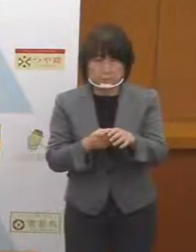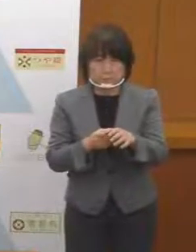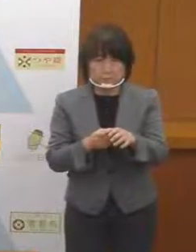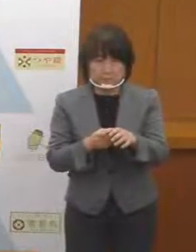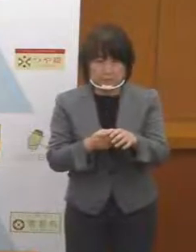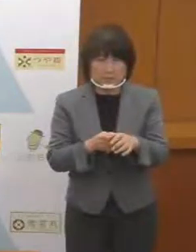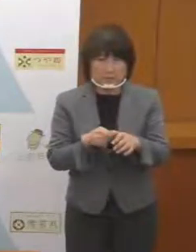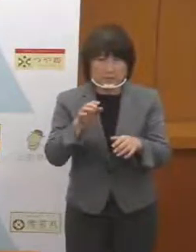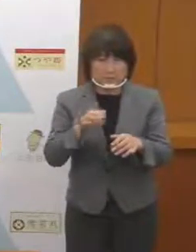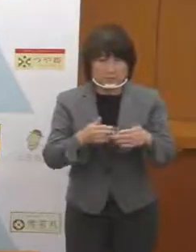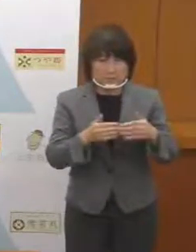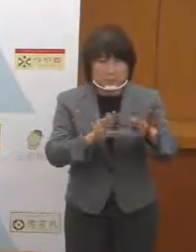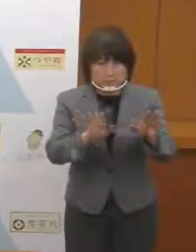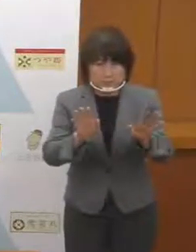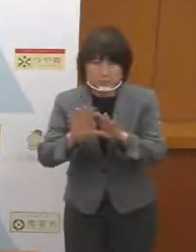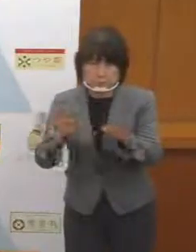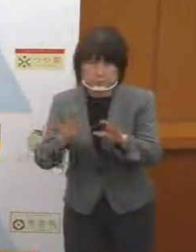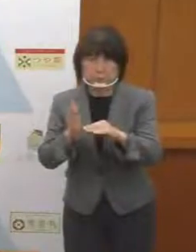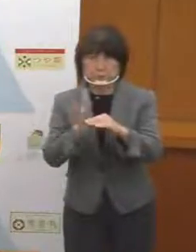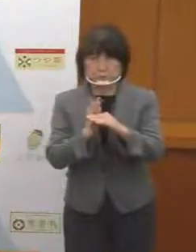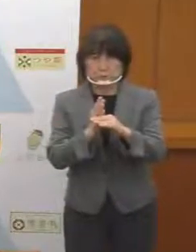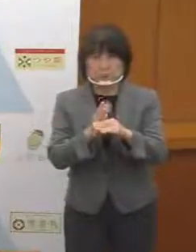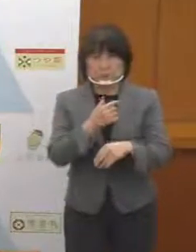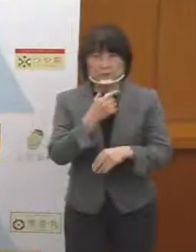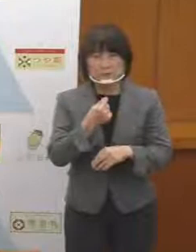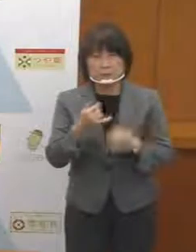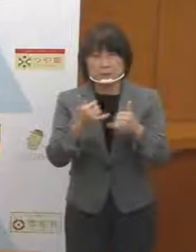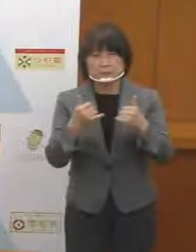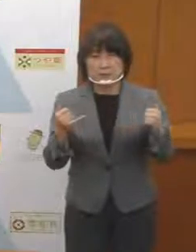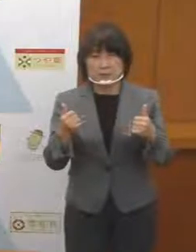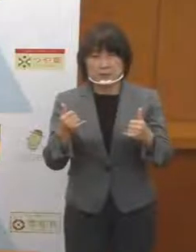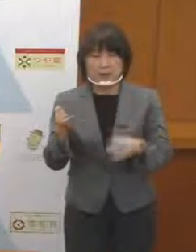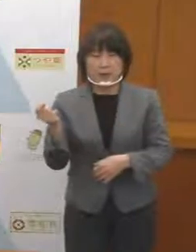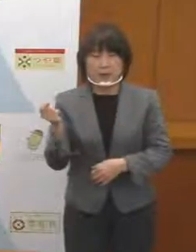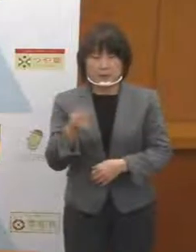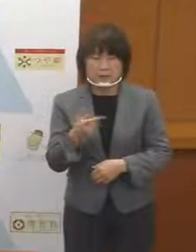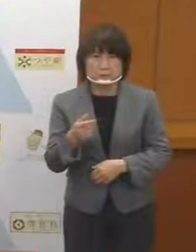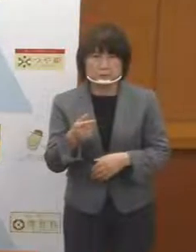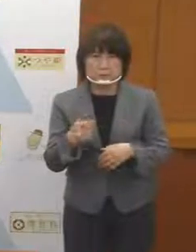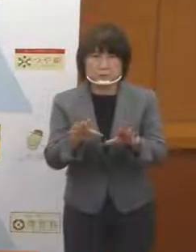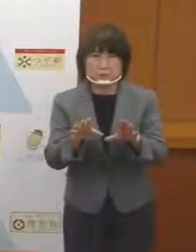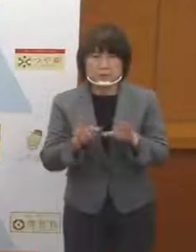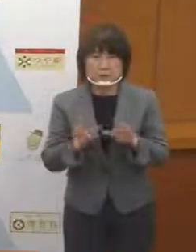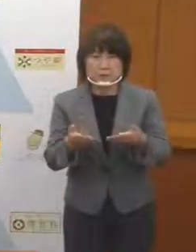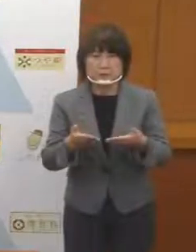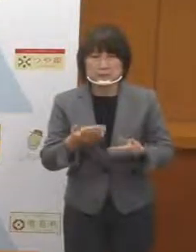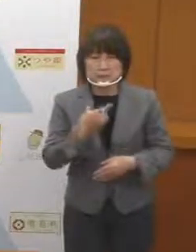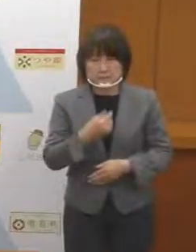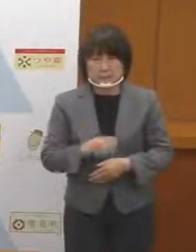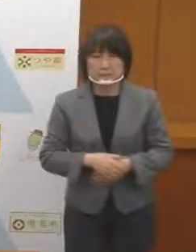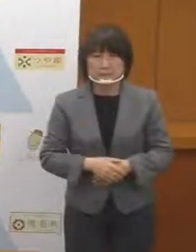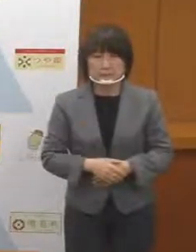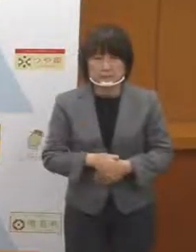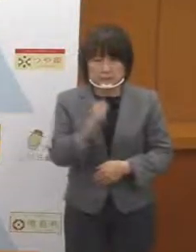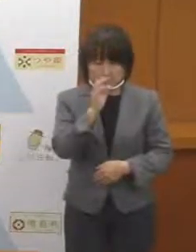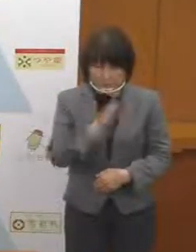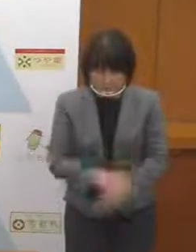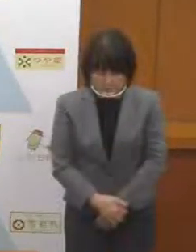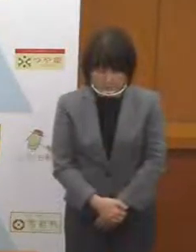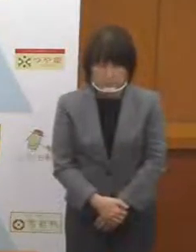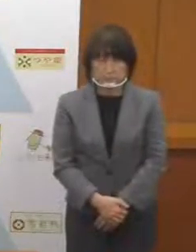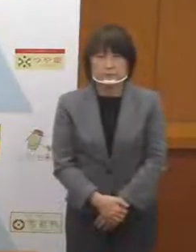始まっておりますいずれも希望される皆様には出来るだけ早く接しを受けていただくようお願いいたし